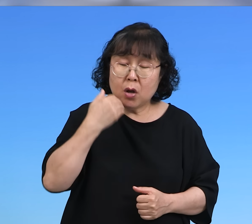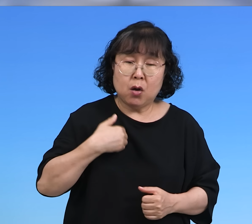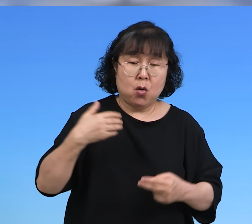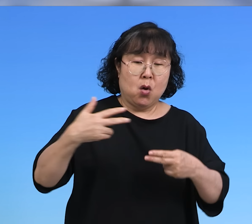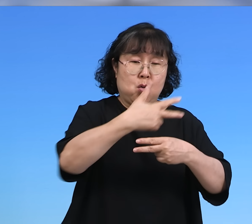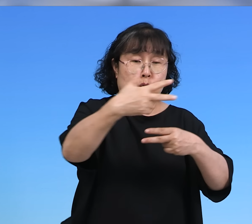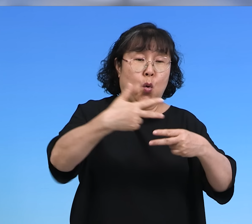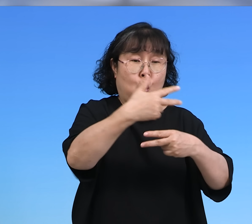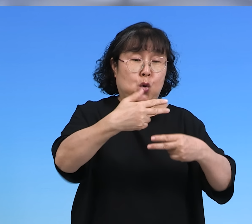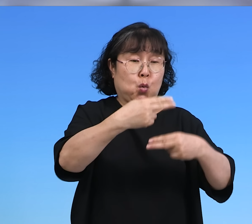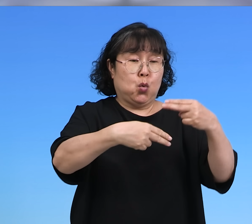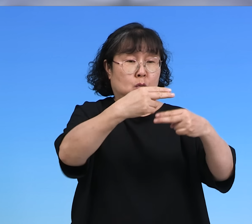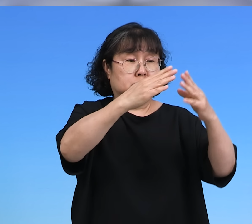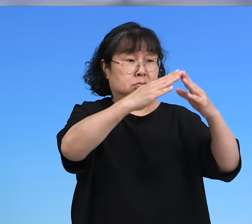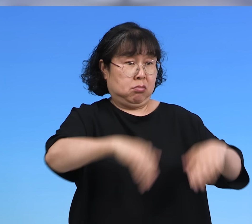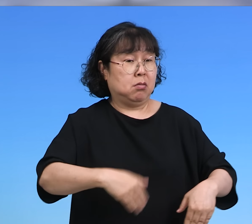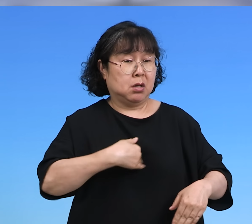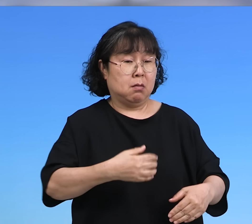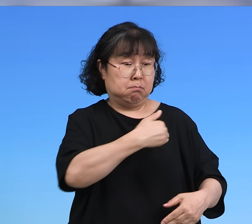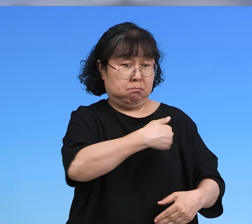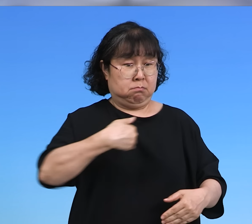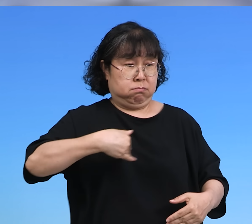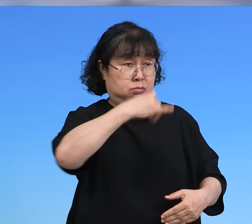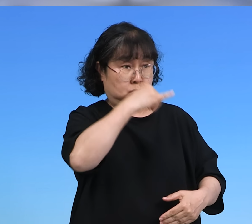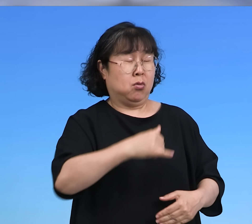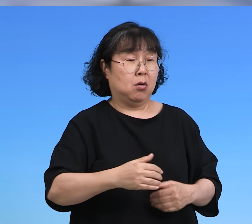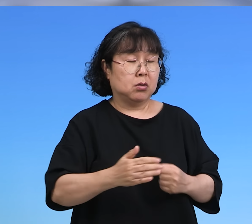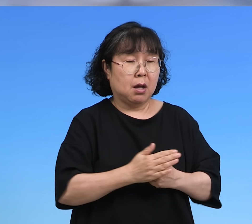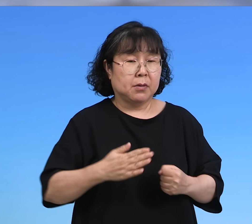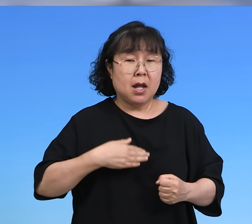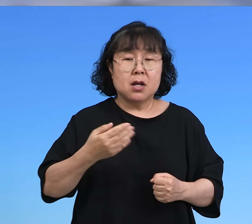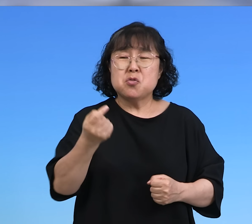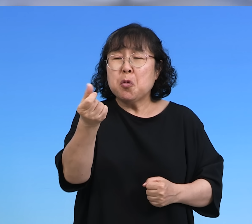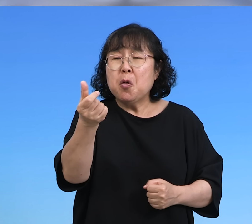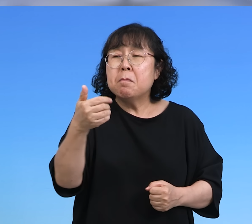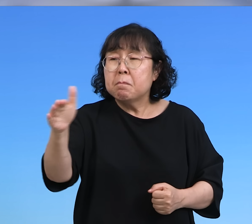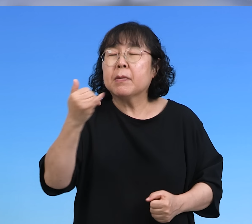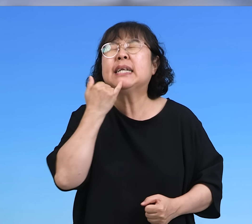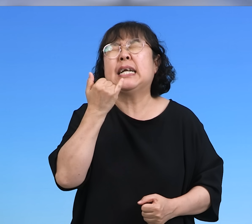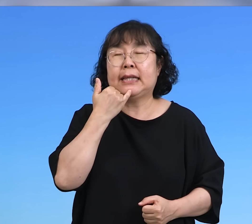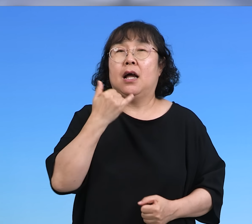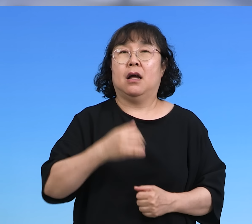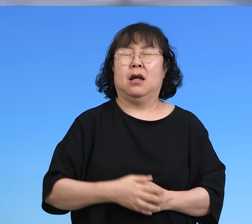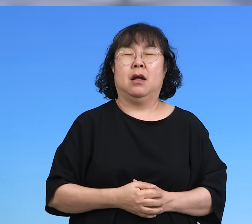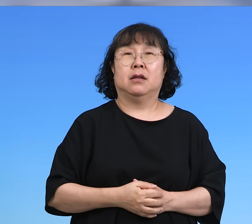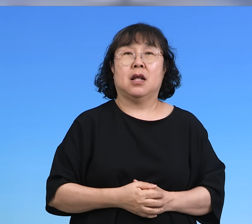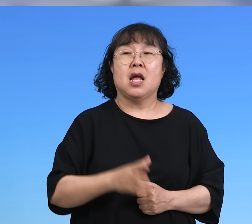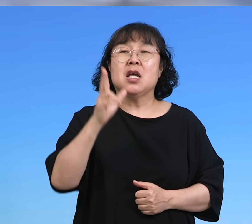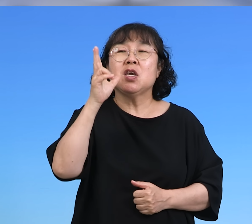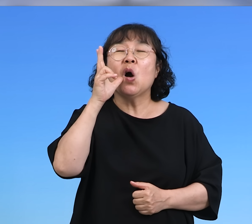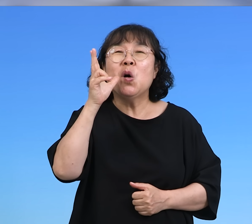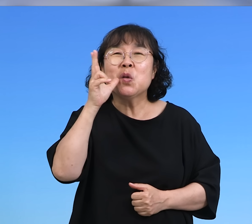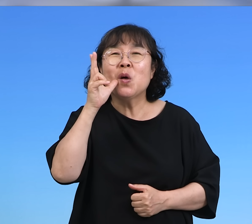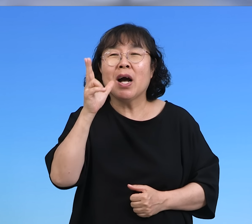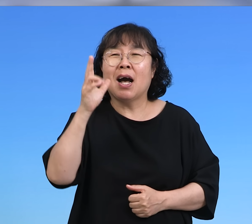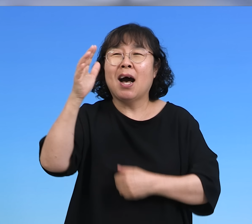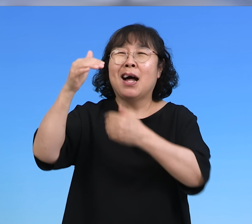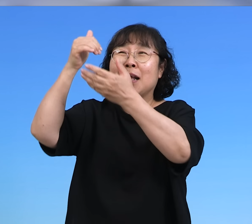누굽니까? 여리고성도 무너뜨린 사람들인데요. 그런 수고할 필요 없다고. 그랬더니요, 여호수아가